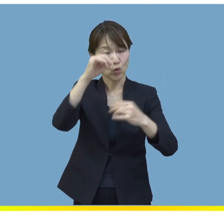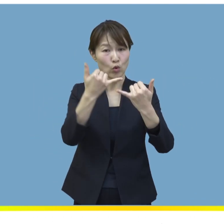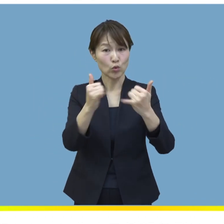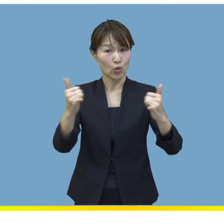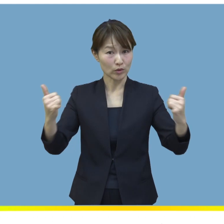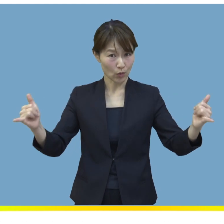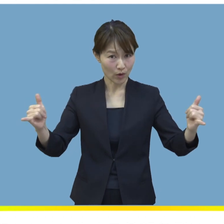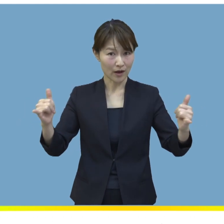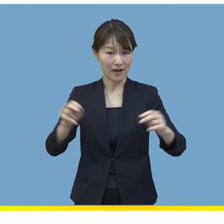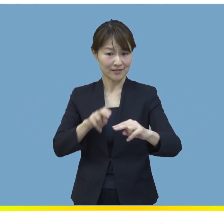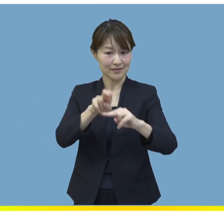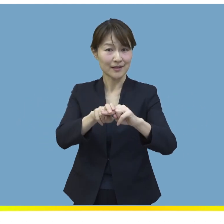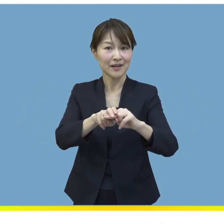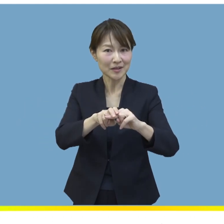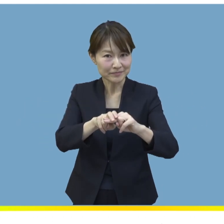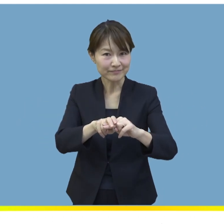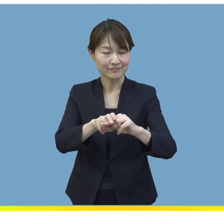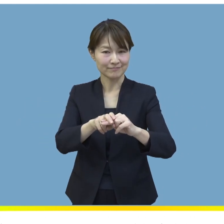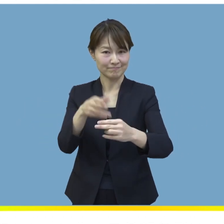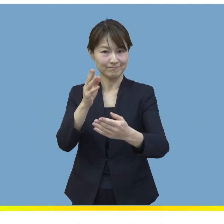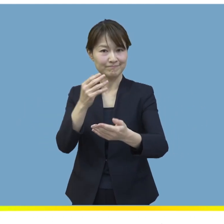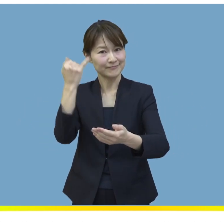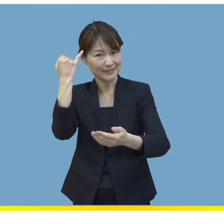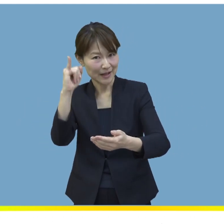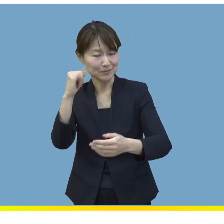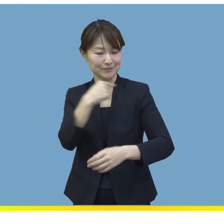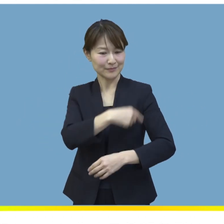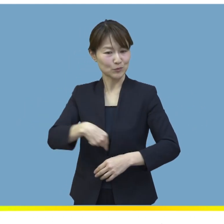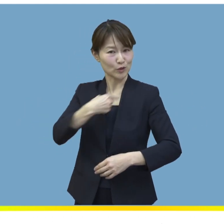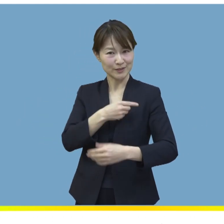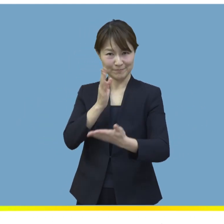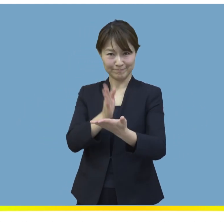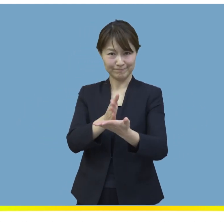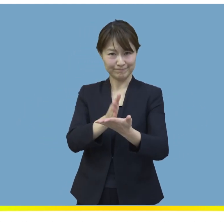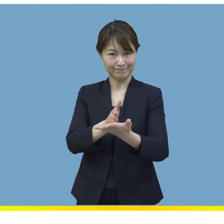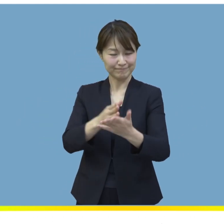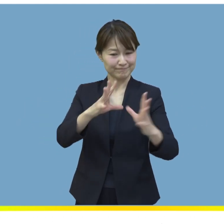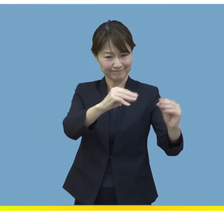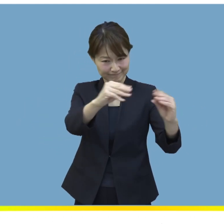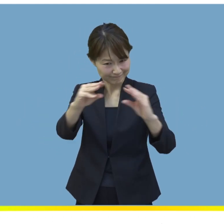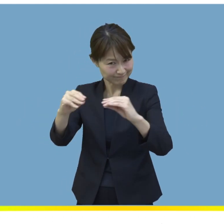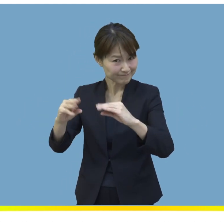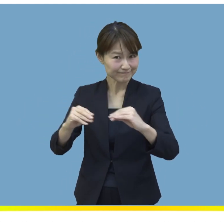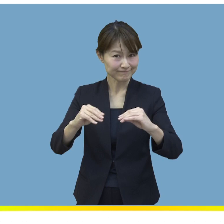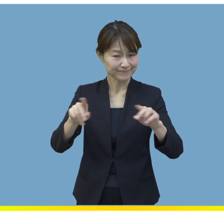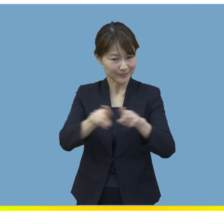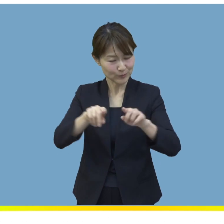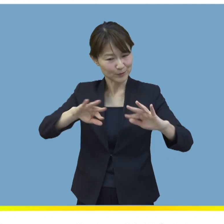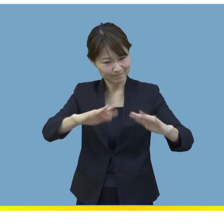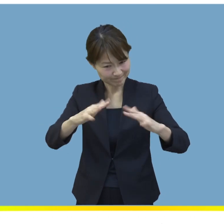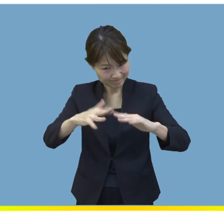や思いを聞きながら検討を進め制定に至りました